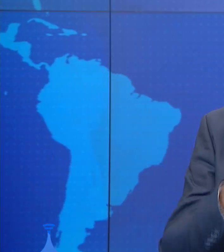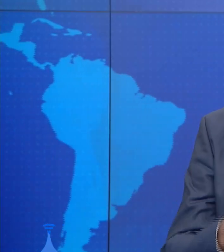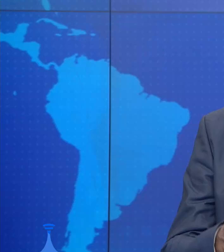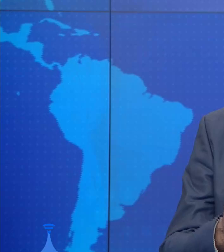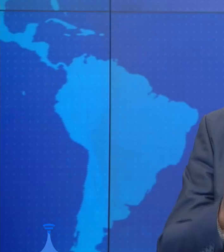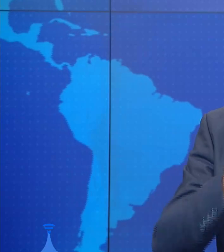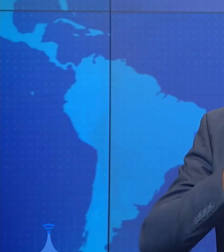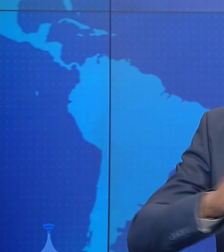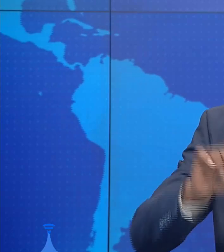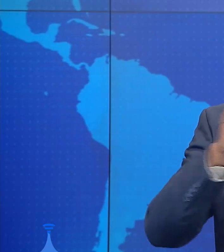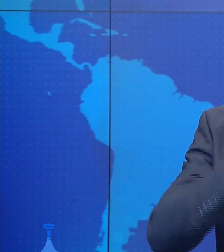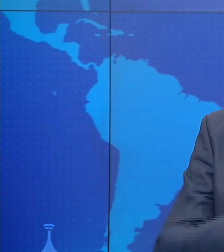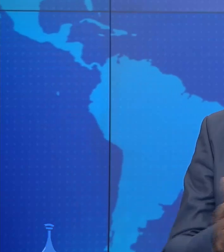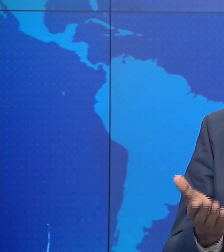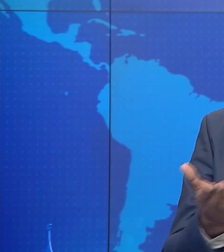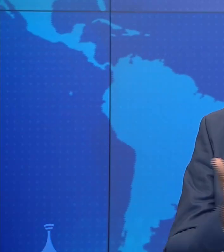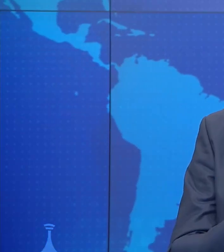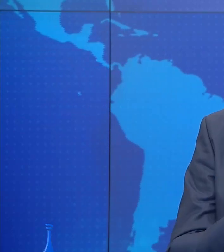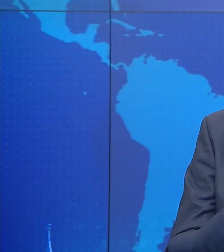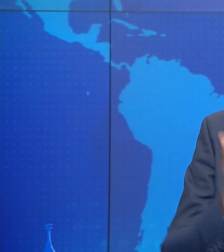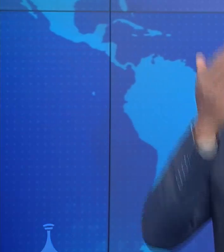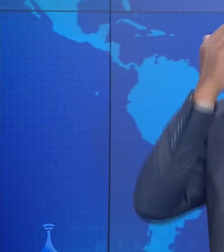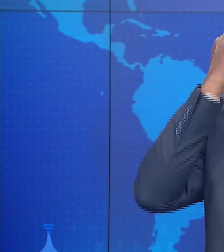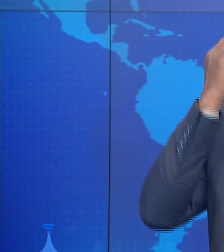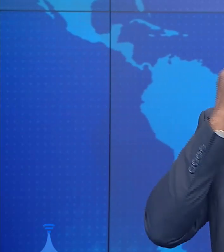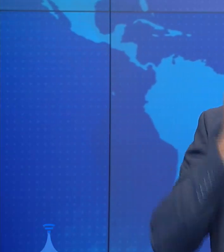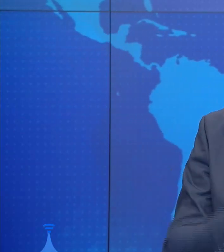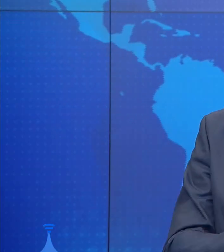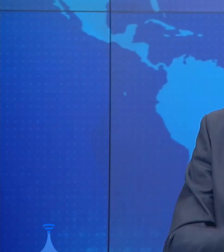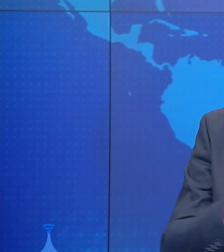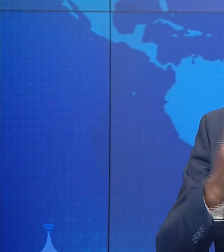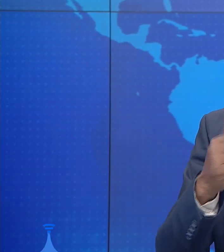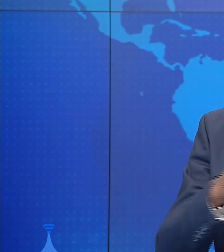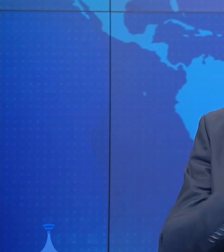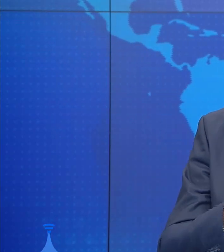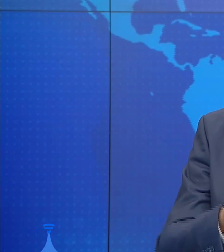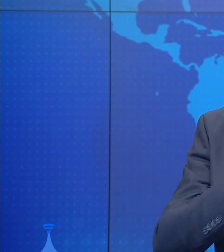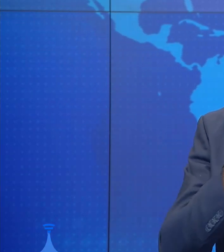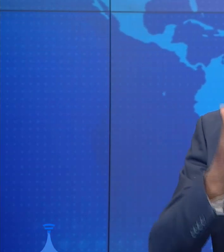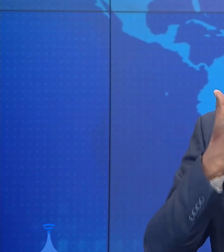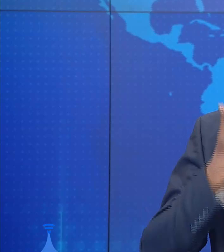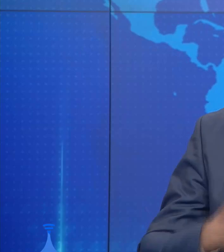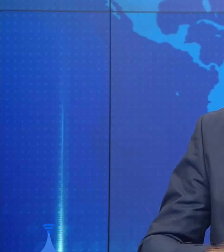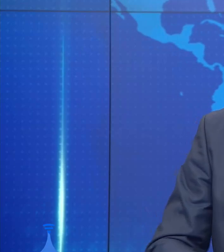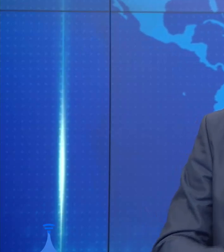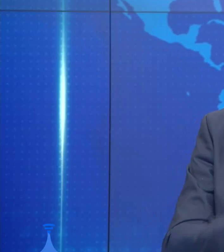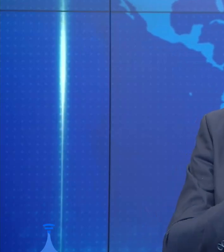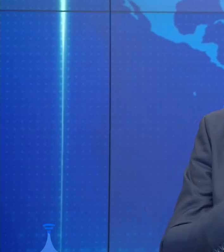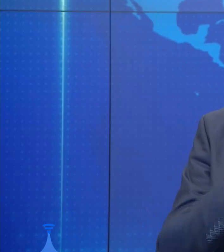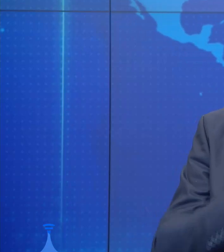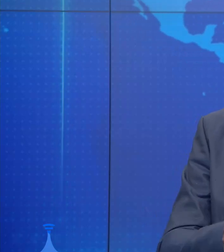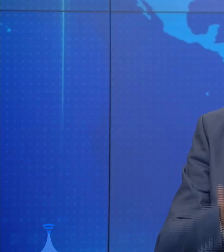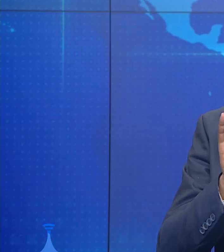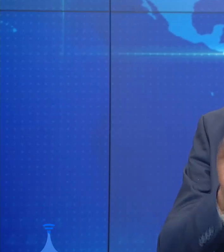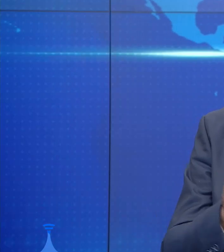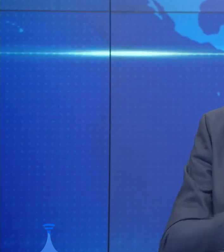ተናስተልን ተመልካቾቻችን ዜና በመልከካን ቀርባሉ። በአእምሮ እድገት ውስንነትና በሌሎች የአካል